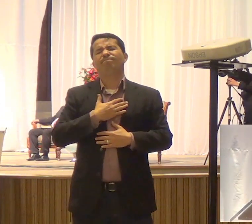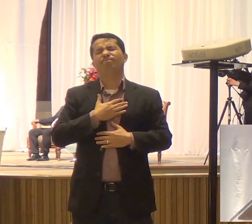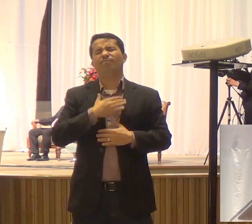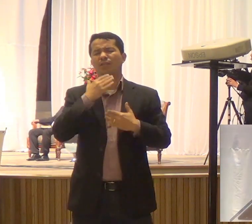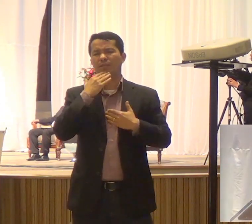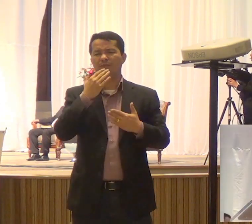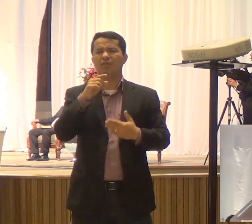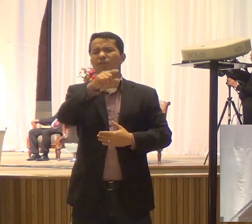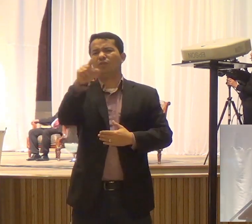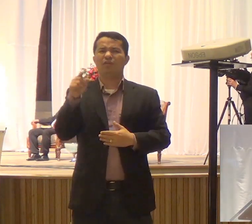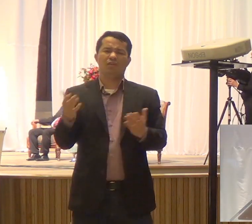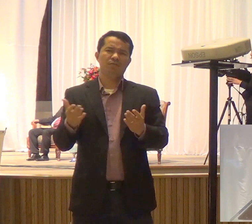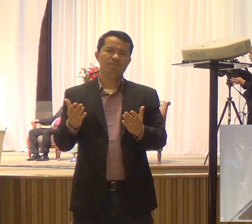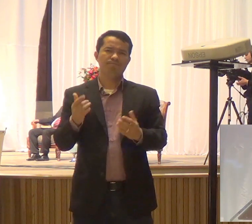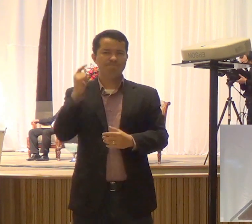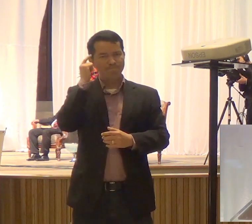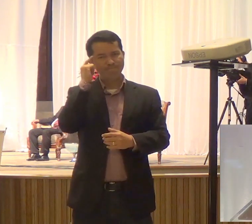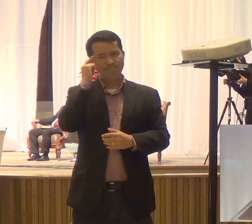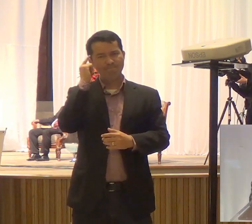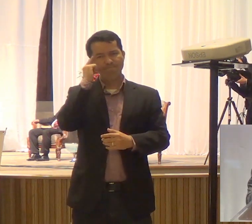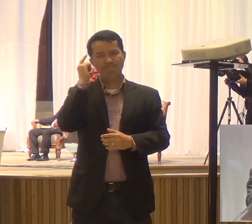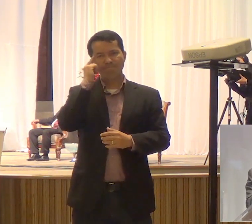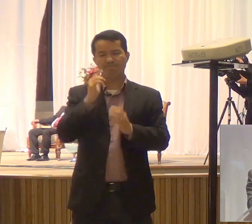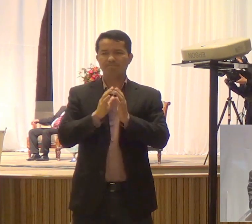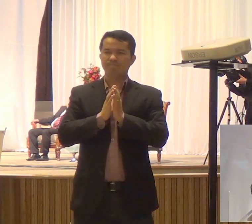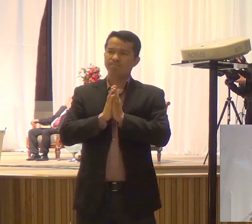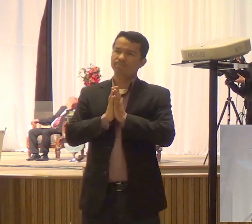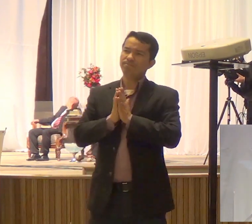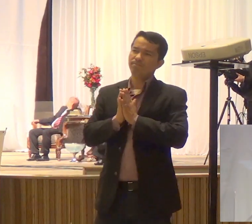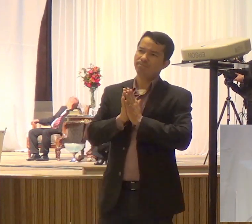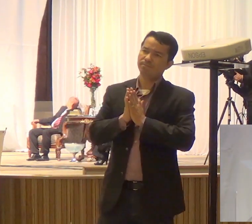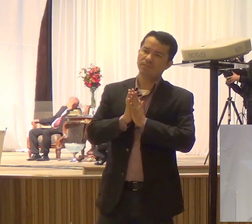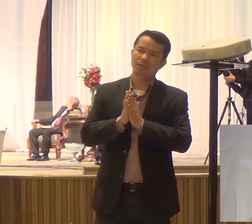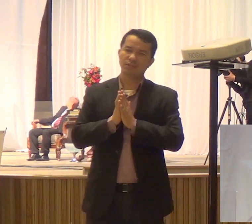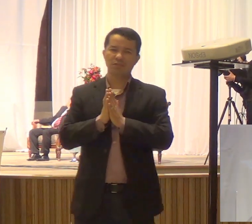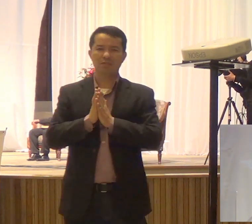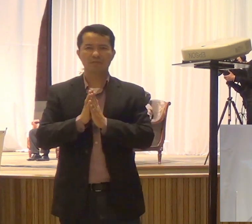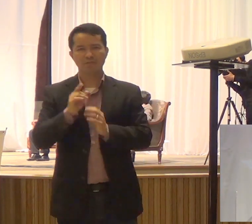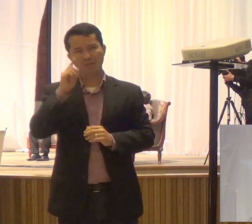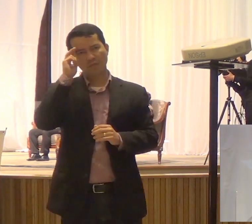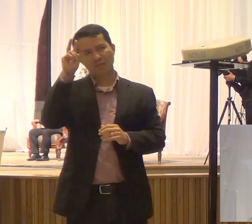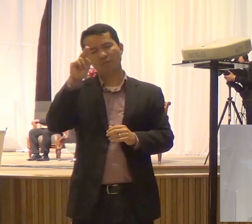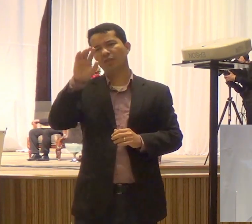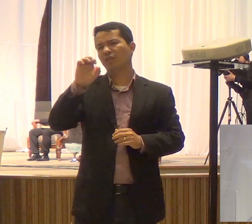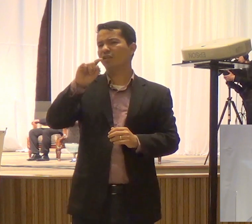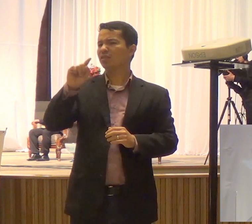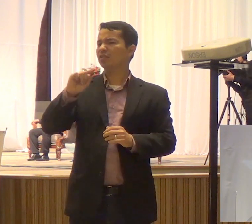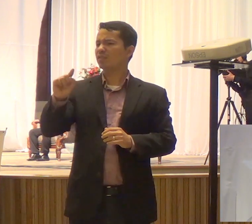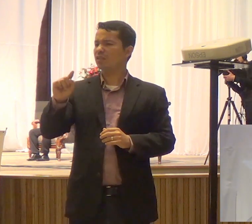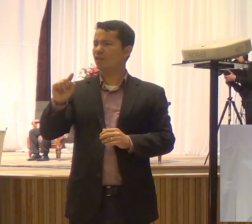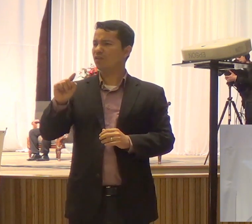olhos agora. E a igreja toda começa a orar por você nesse momento em que Ezequiel 15 se torna